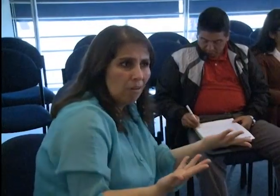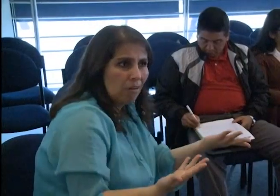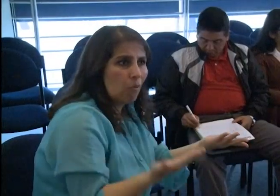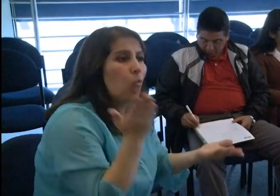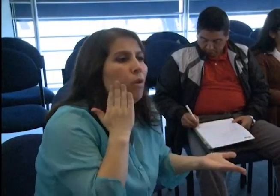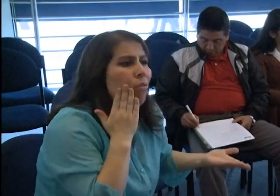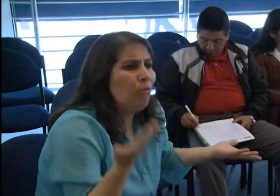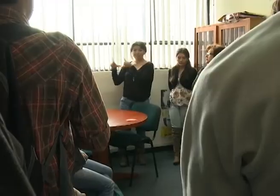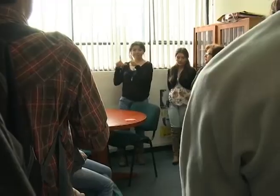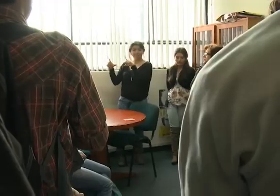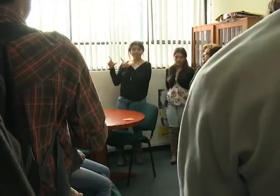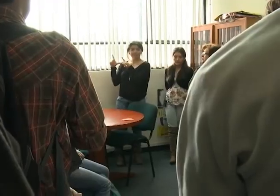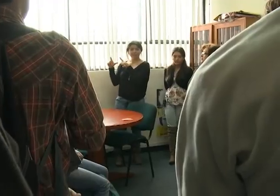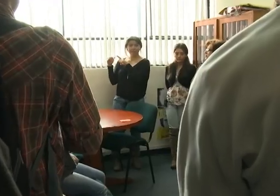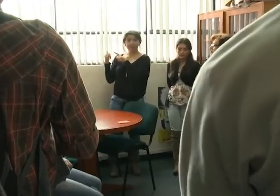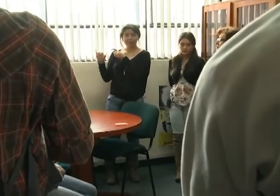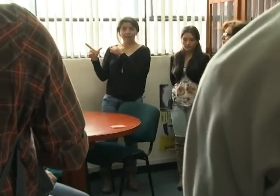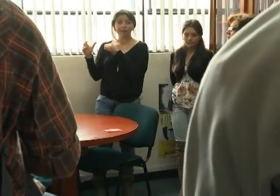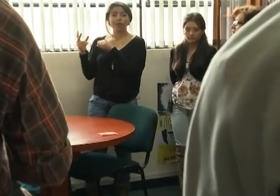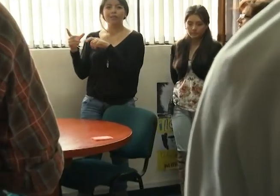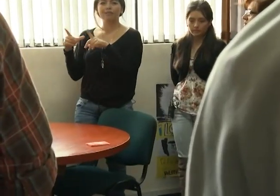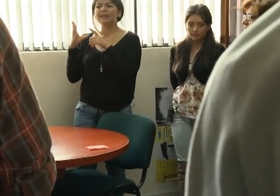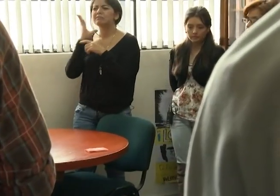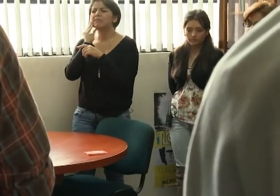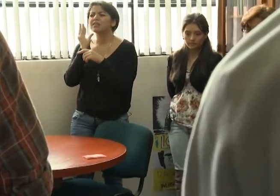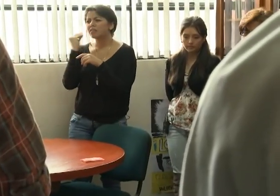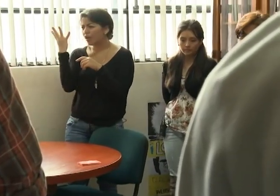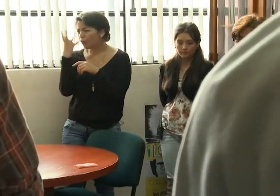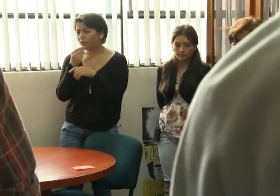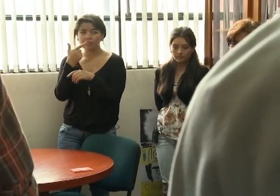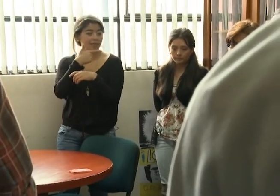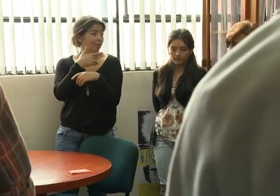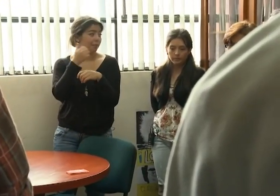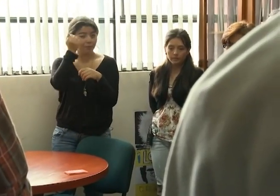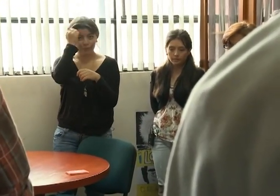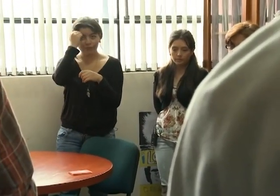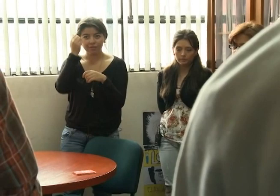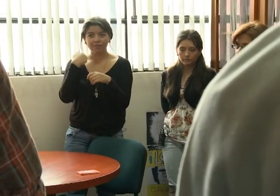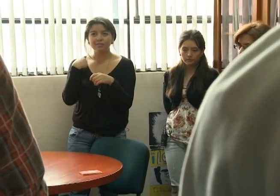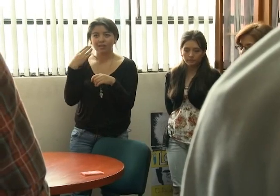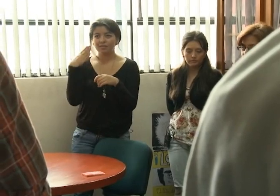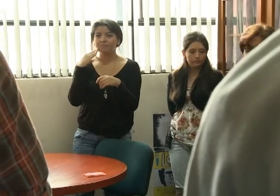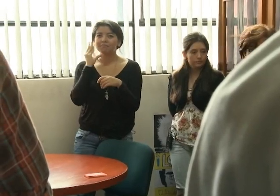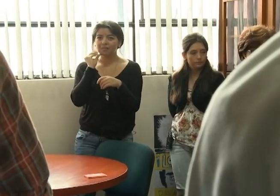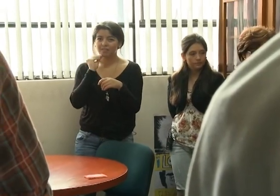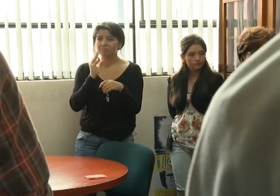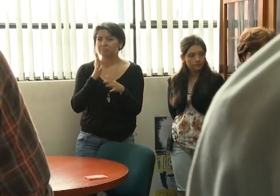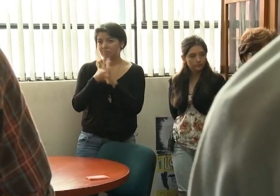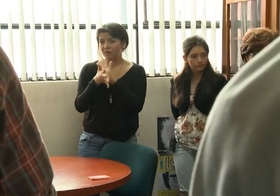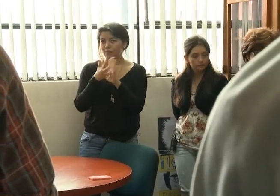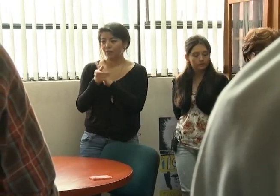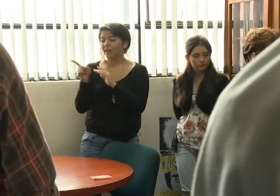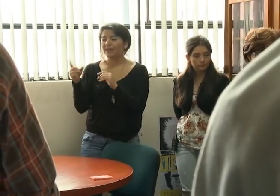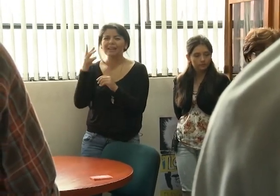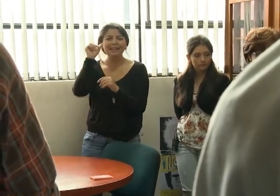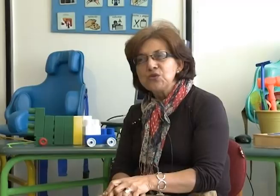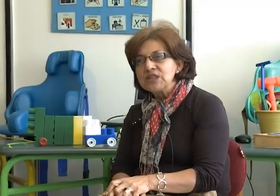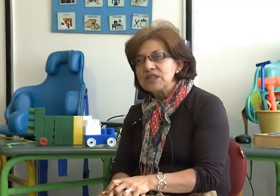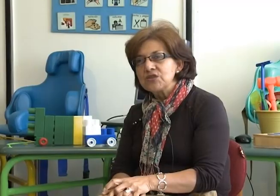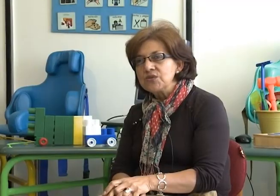la falsa creencia de que un programa de inclusión de estudiantes sordos solamente requiere de un intérprete, y para nosotros no es eso.